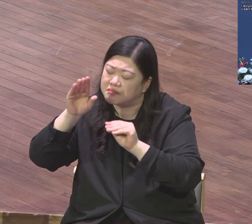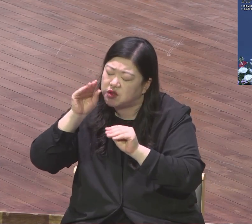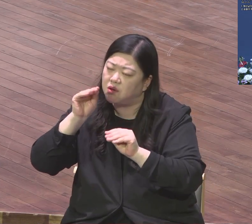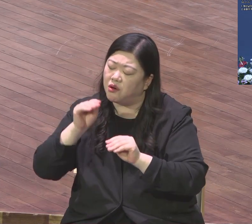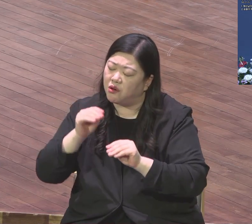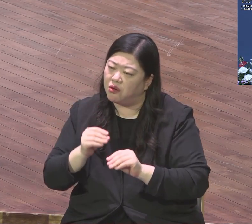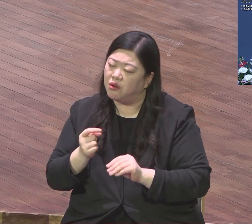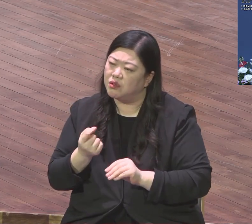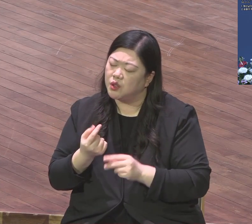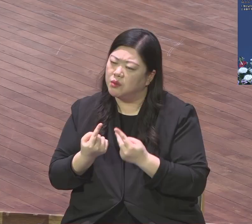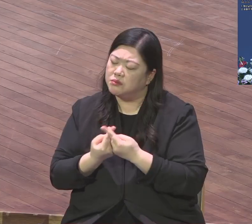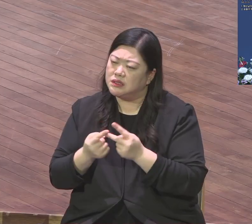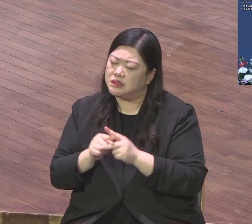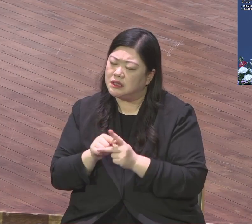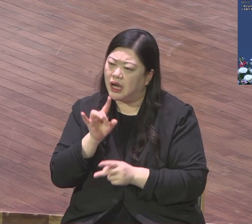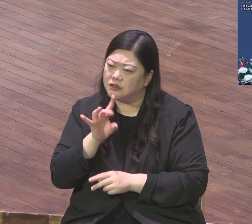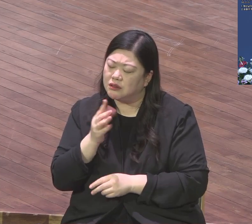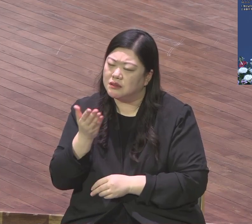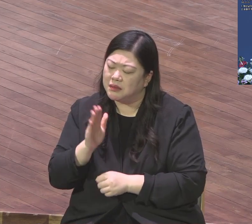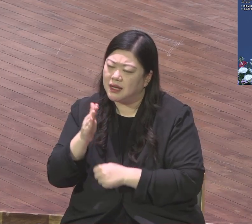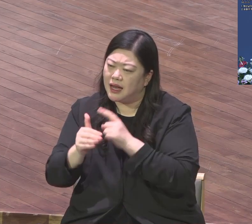내가 순종해야지.